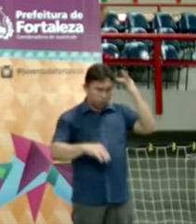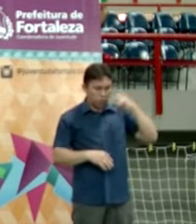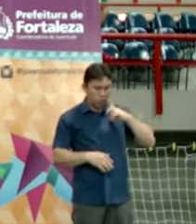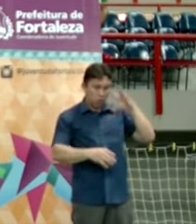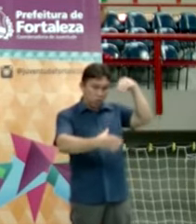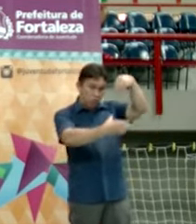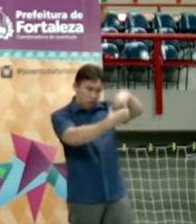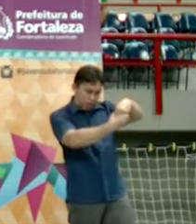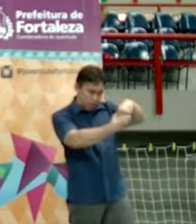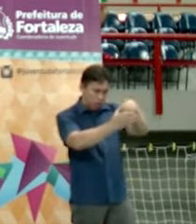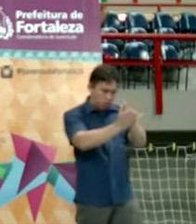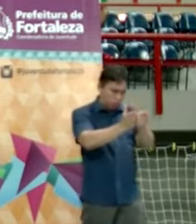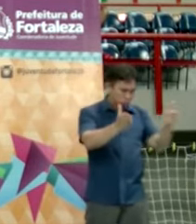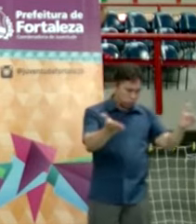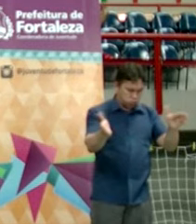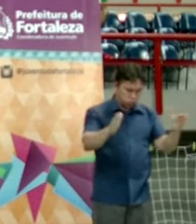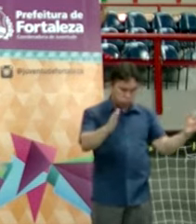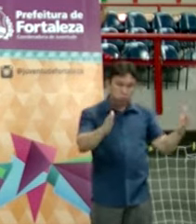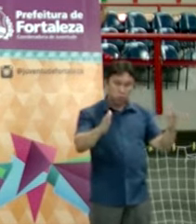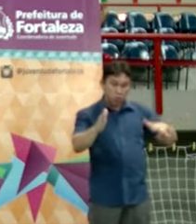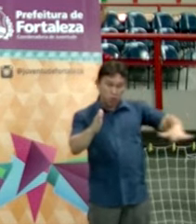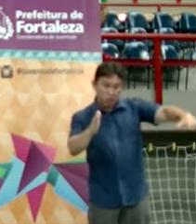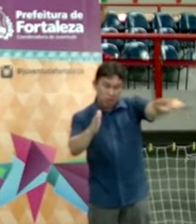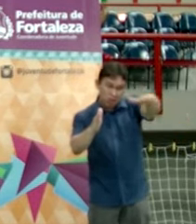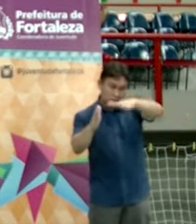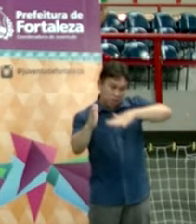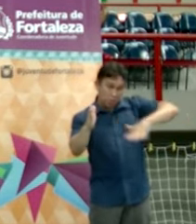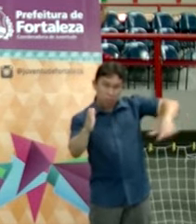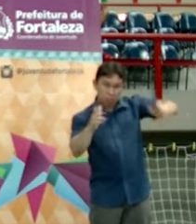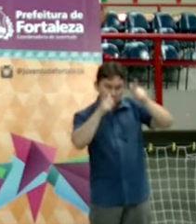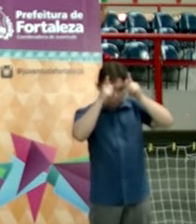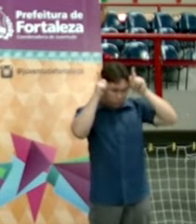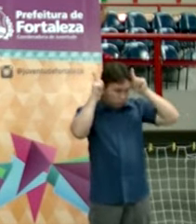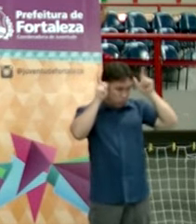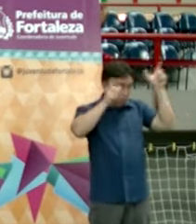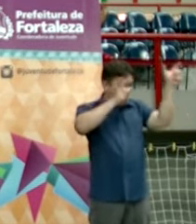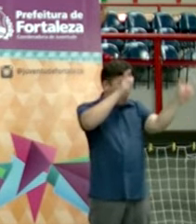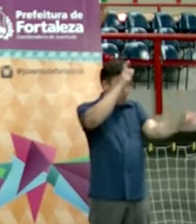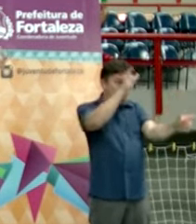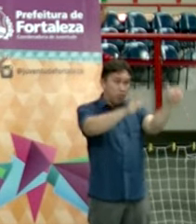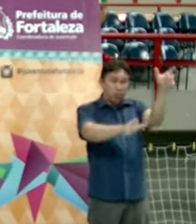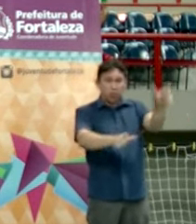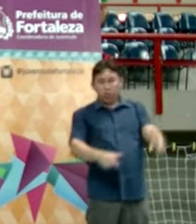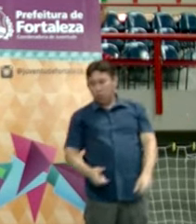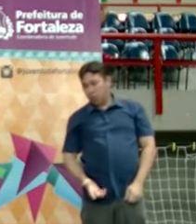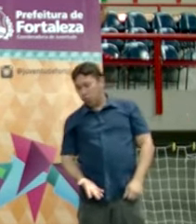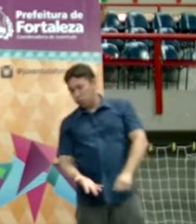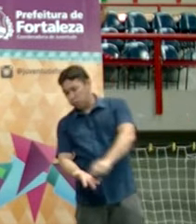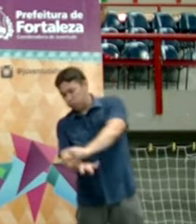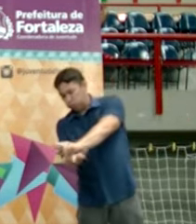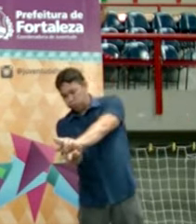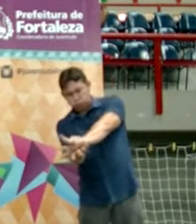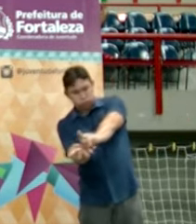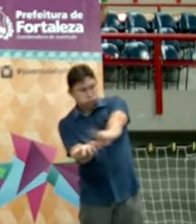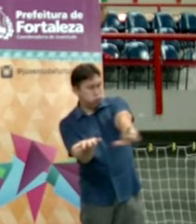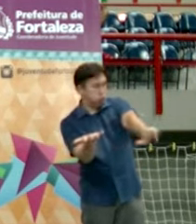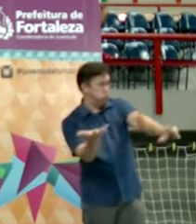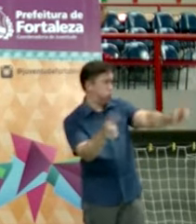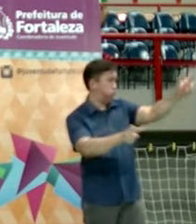pensamento filosófico, né, principalmente no mundo grego, o leque de filósofos é imenso. Tá?